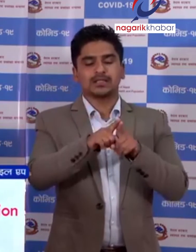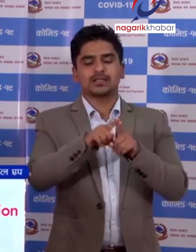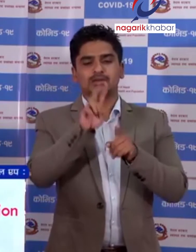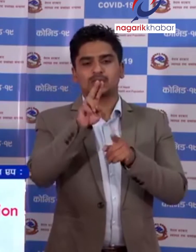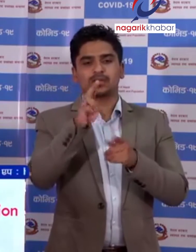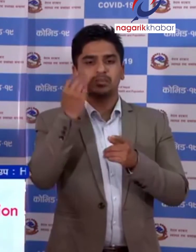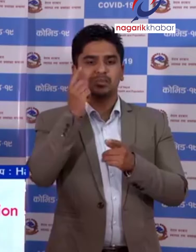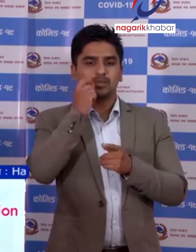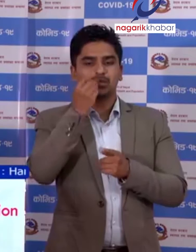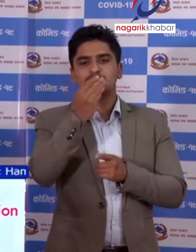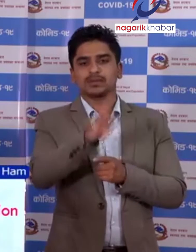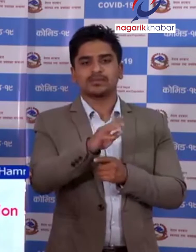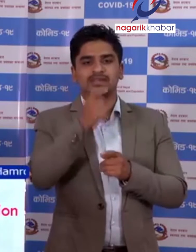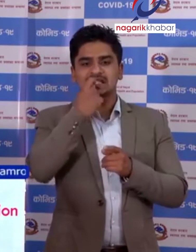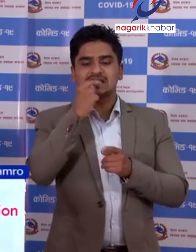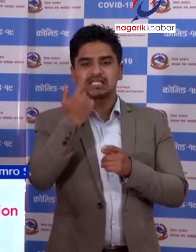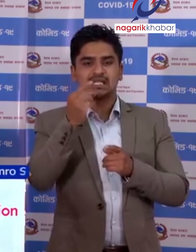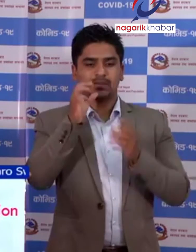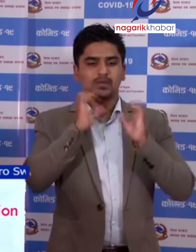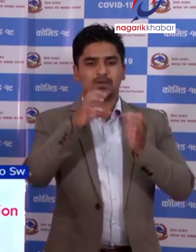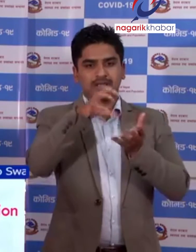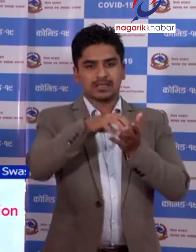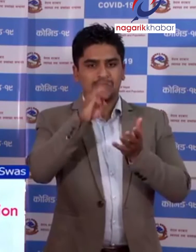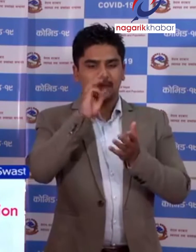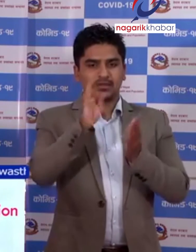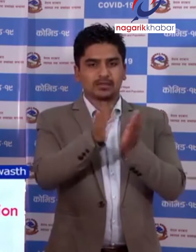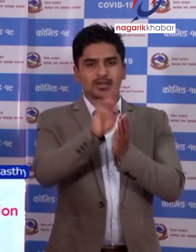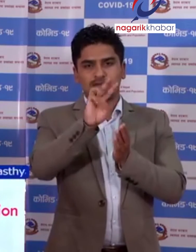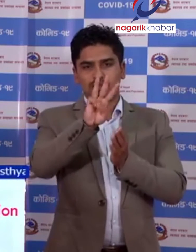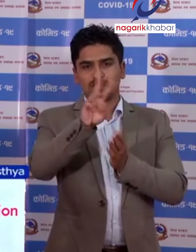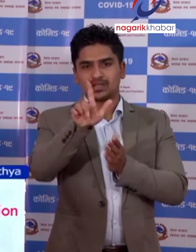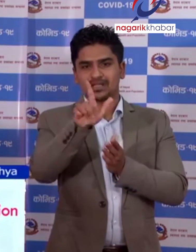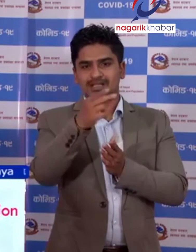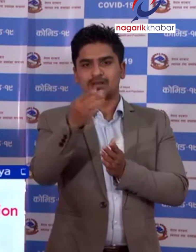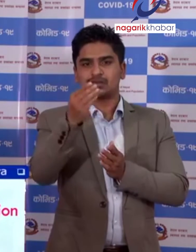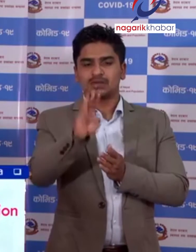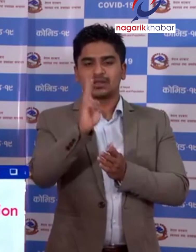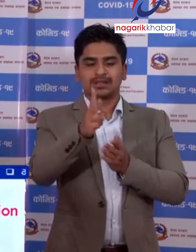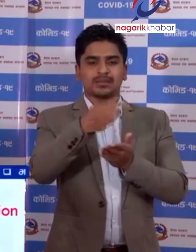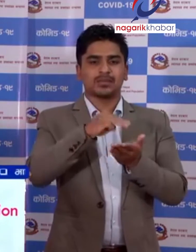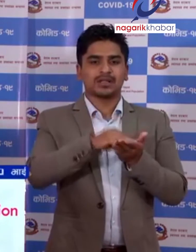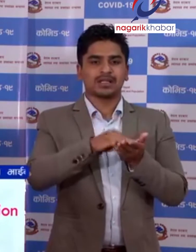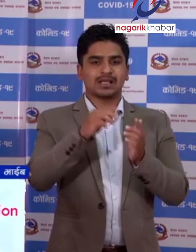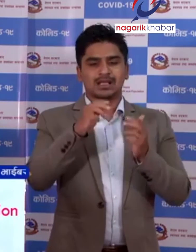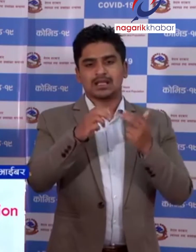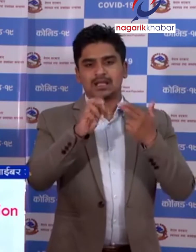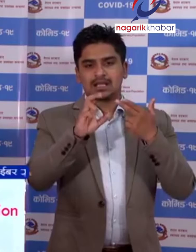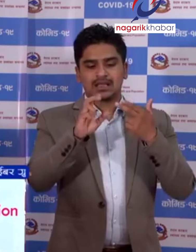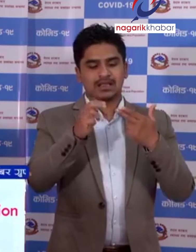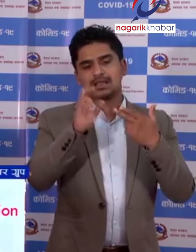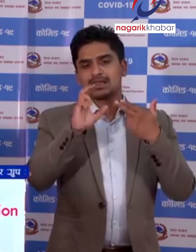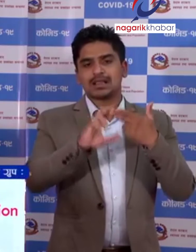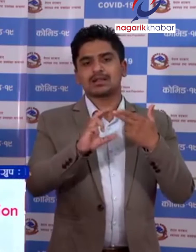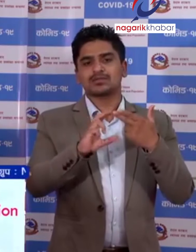सेती प्रादेशिक अस्पताल प्रयोगशाला में जम्मा 37 जना हुनुहुन्छ, त्यसमध्ये दार्चुला को 10 जना